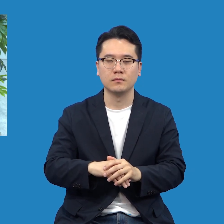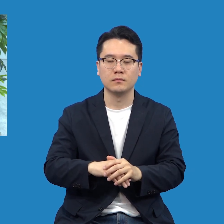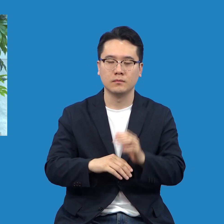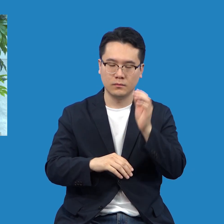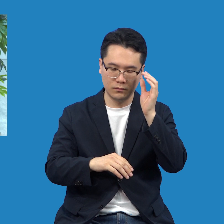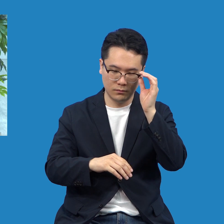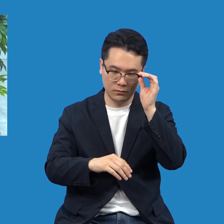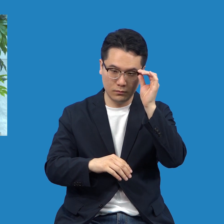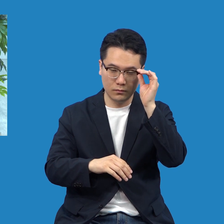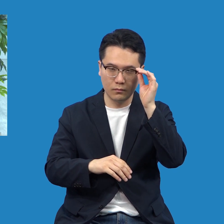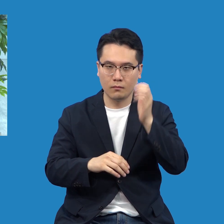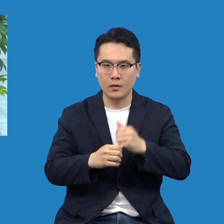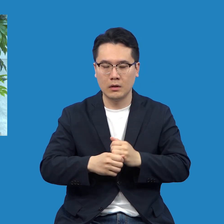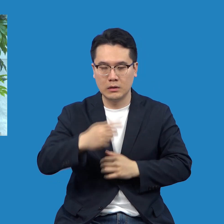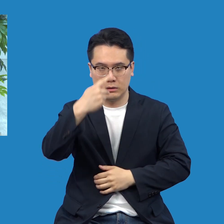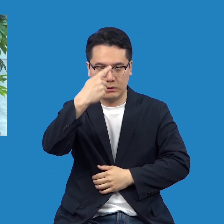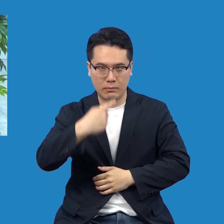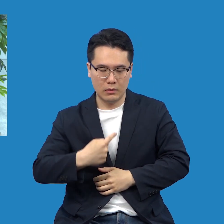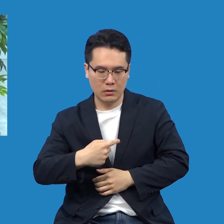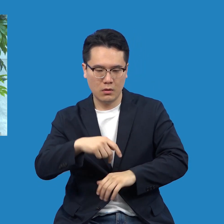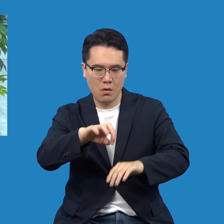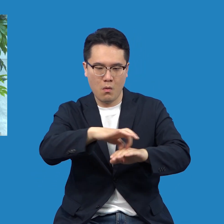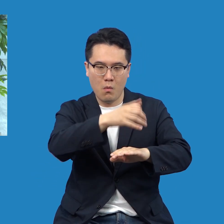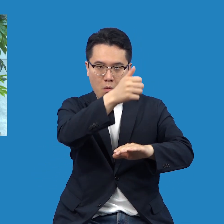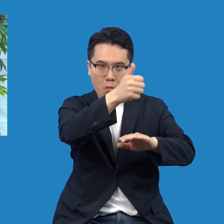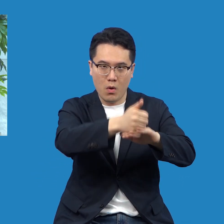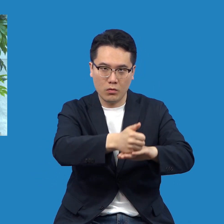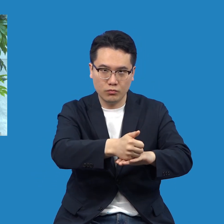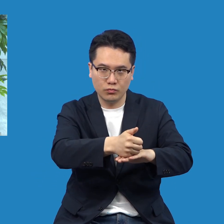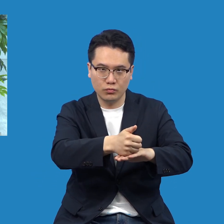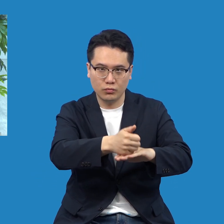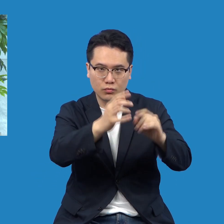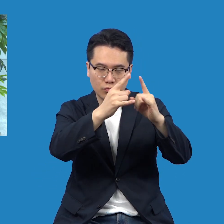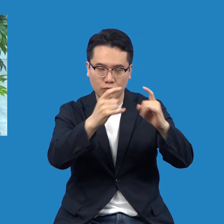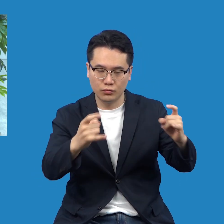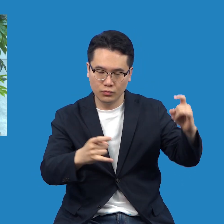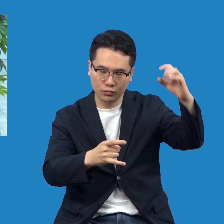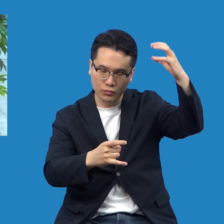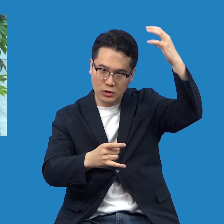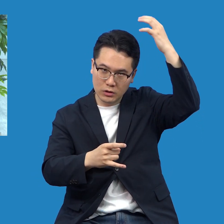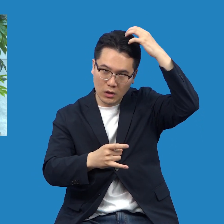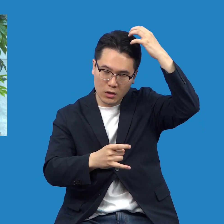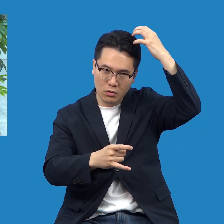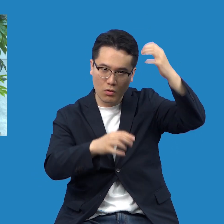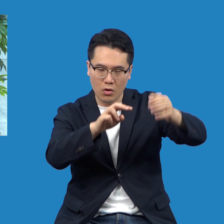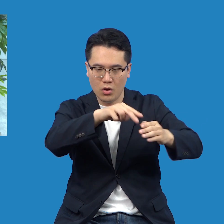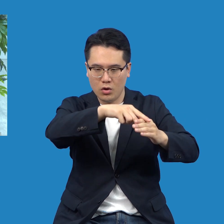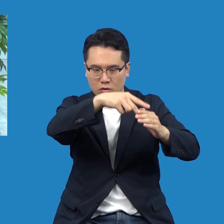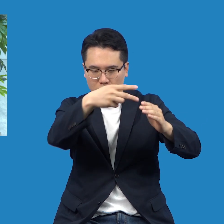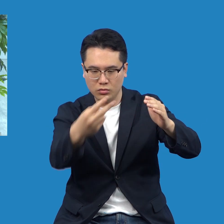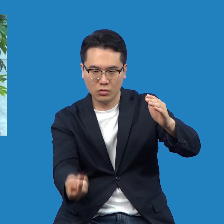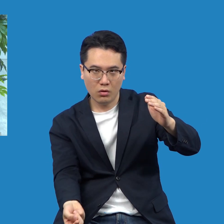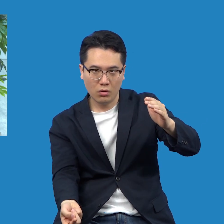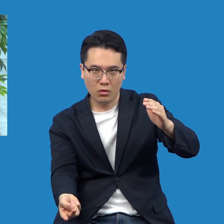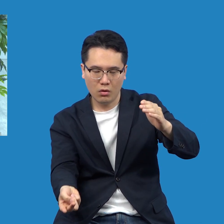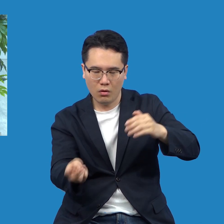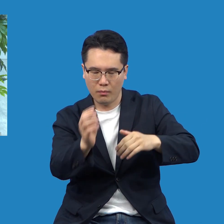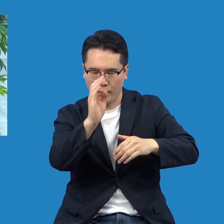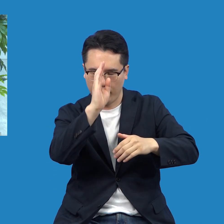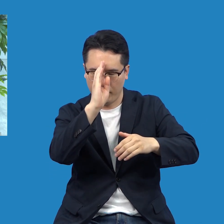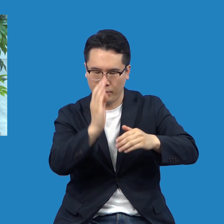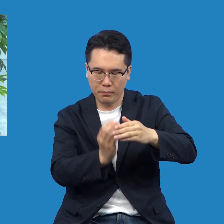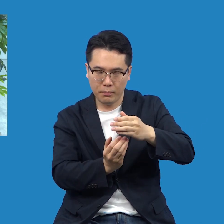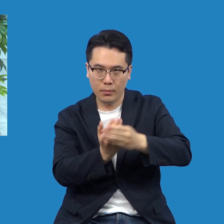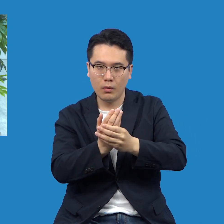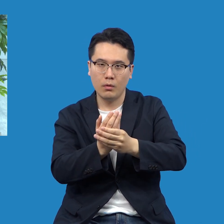사마리아 왕궁 다락 난간에서 떨어져서 병이 들었습니다.